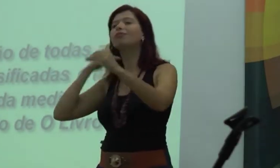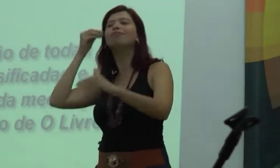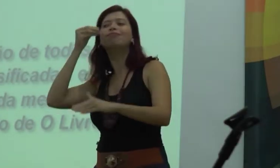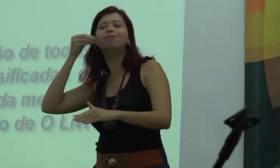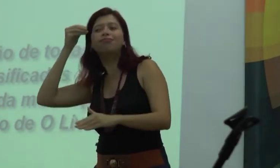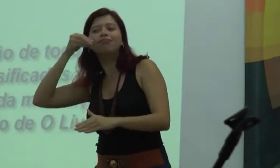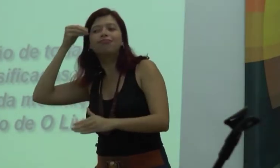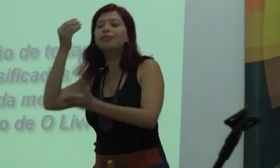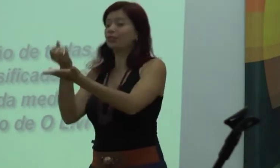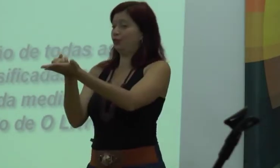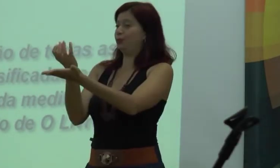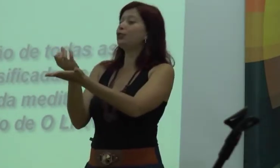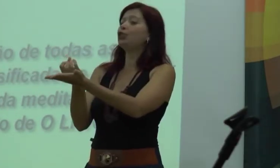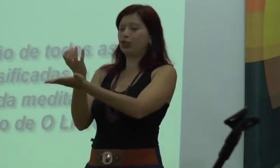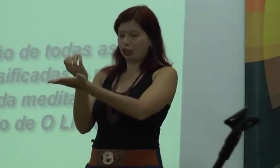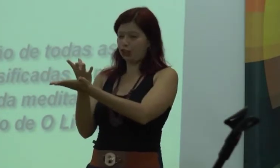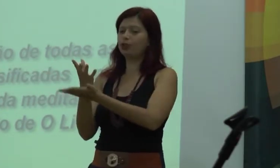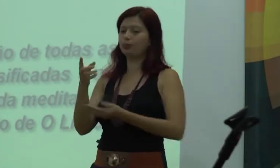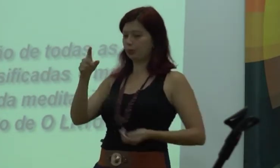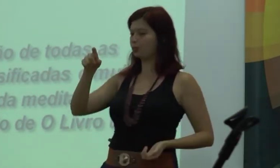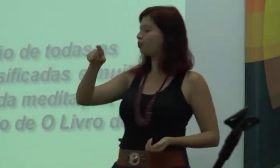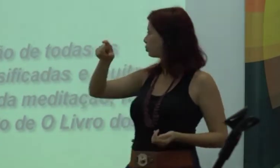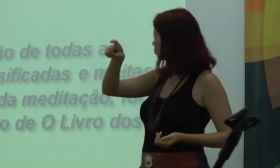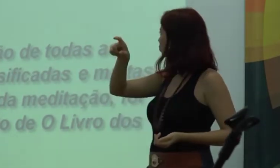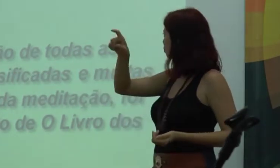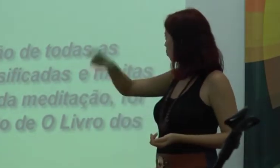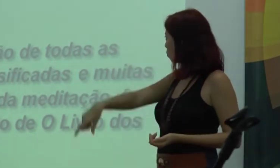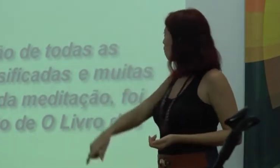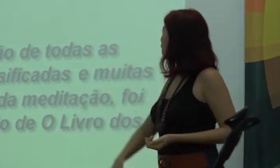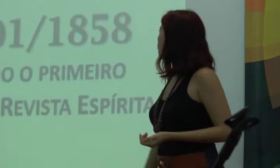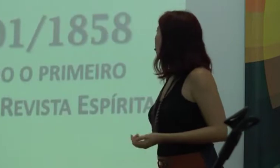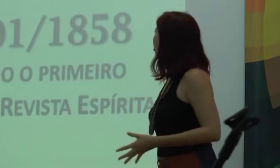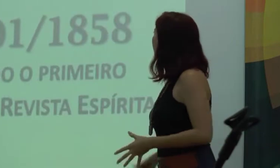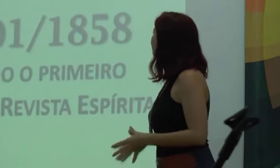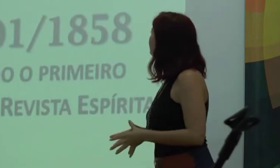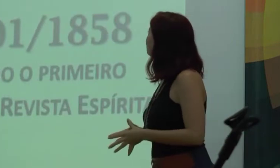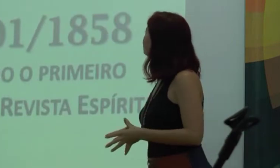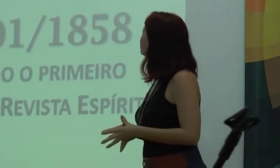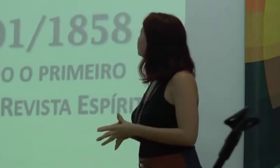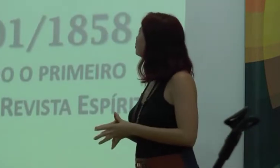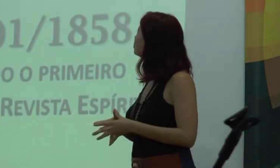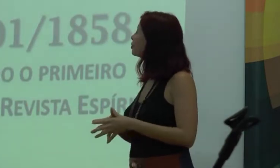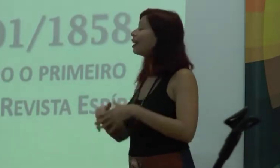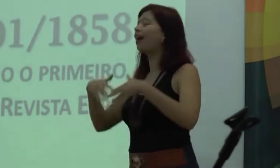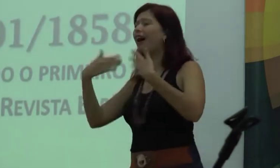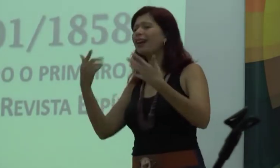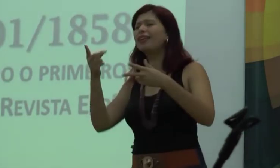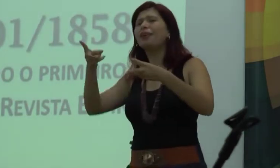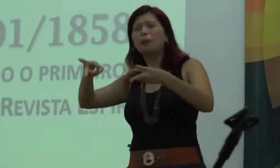E são espíritos superiores que realmente revelaram a doutrina espírita.